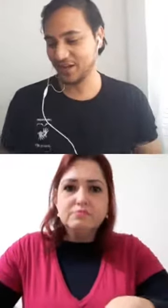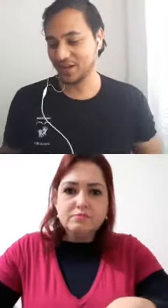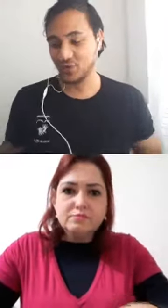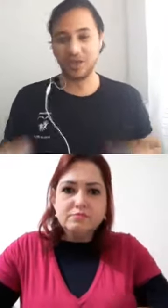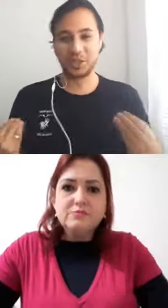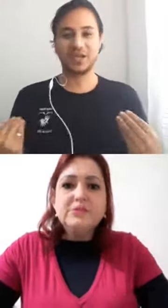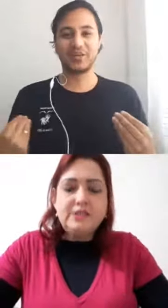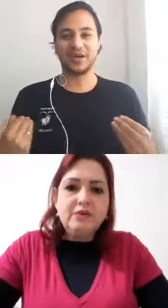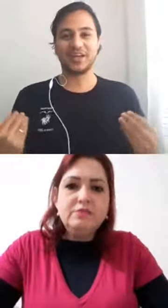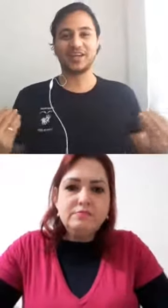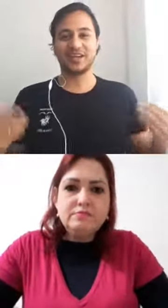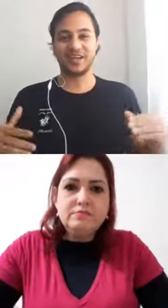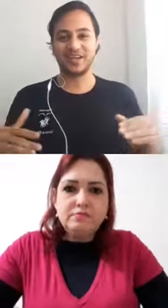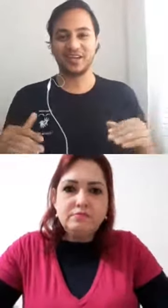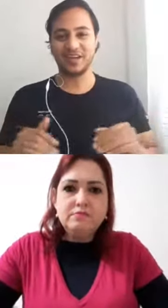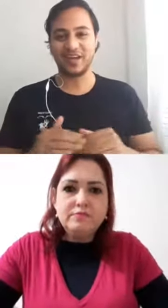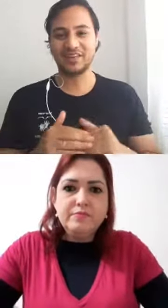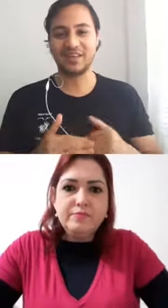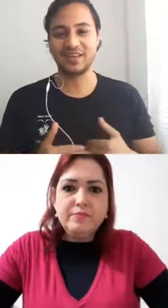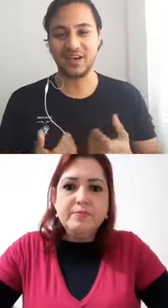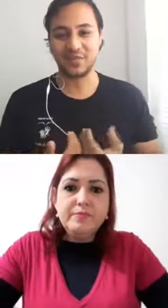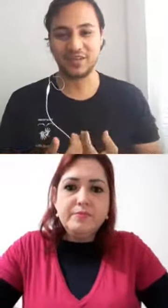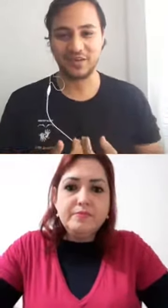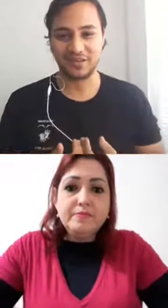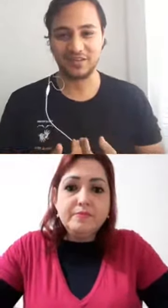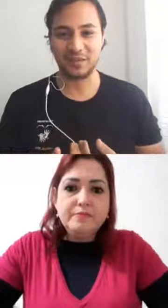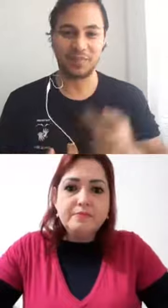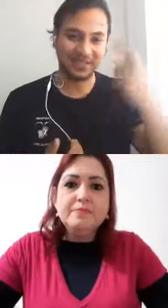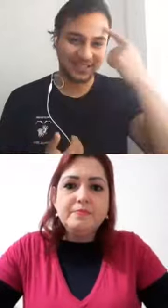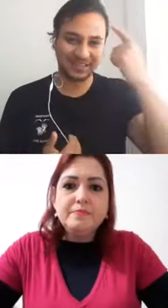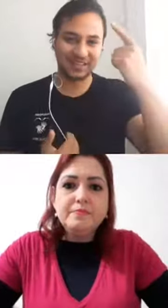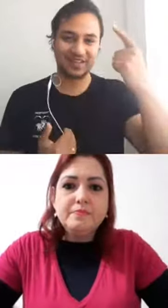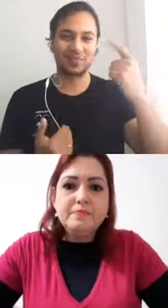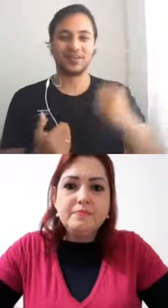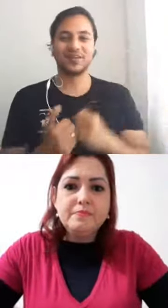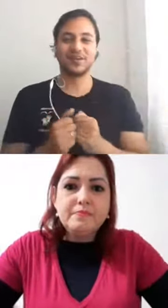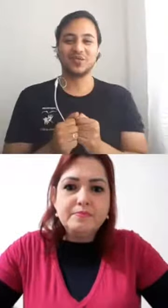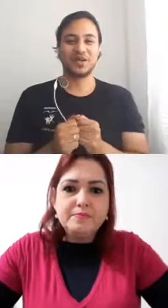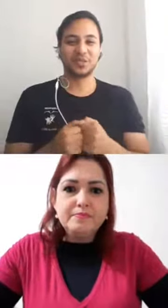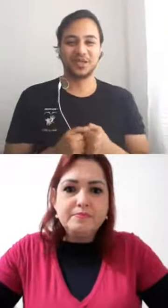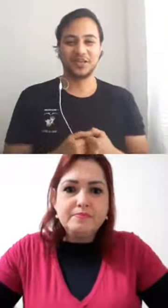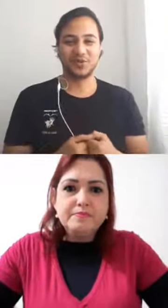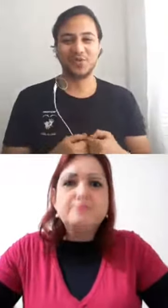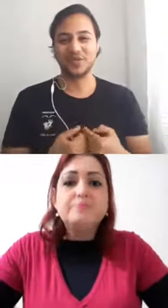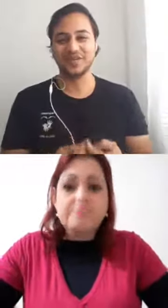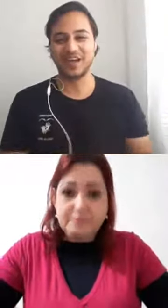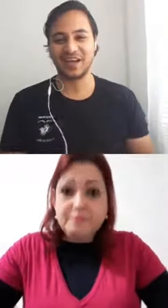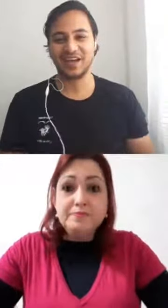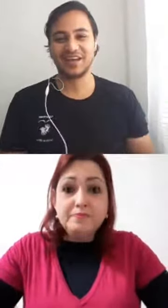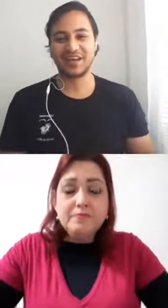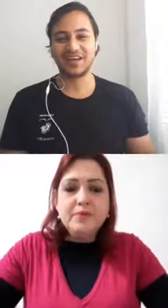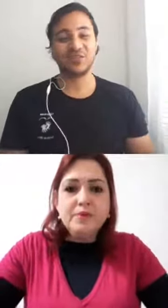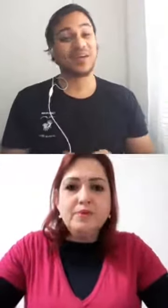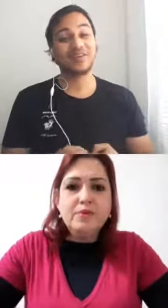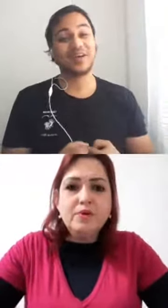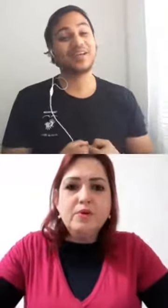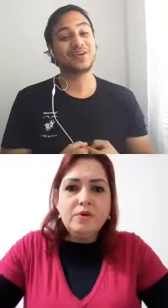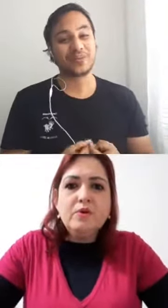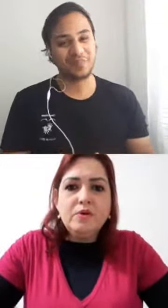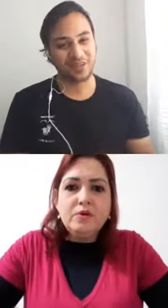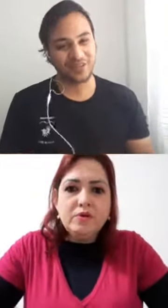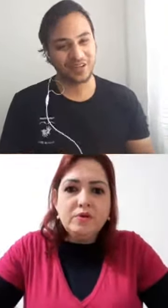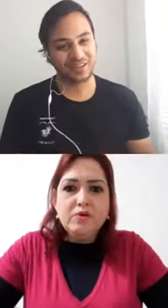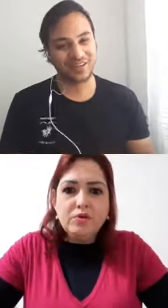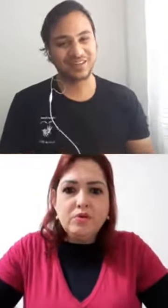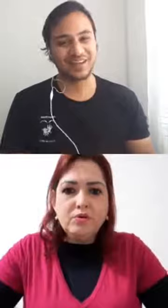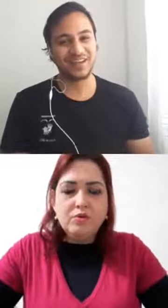terminar, uma dica Sim. para quem está aí e que quer ser intérprete de Libras, que pensa em ser intérprete. Uma dica de como começar, Uhum. do que vai encontrar